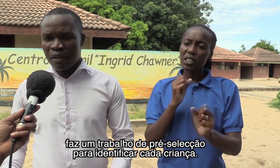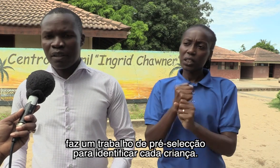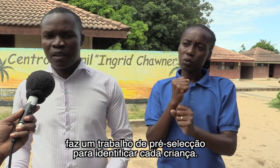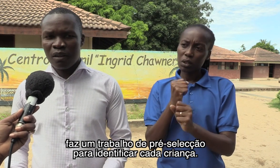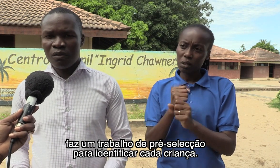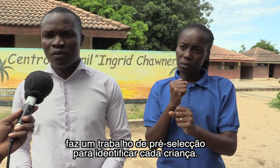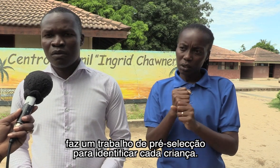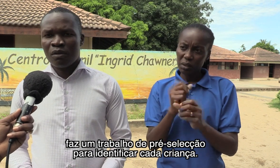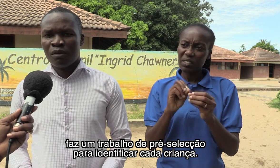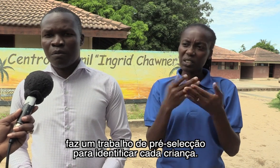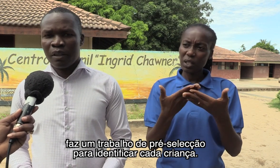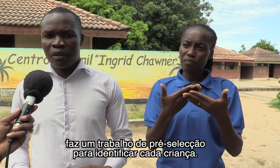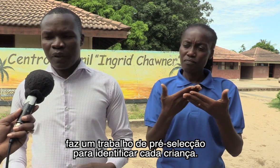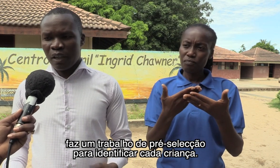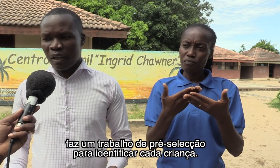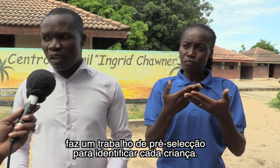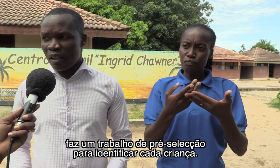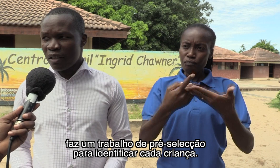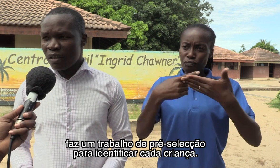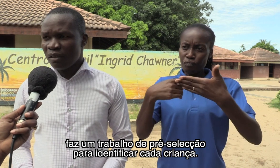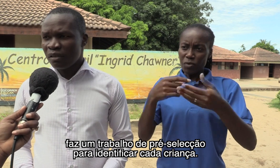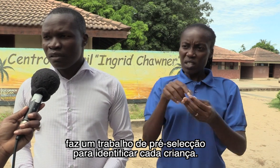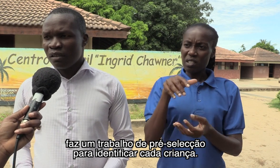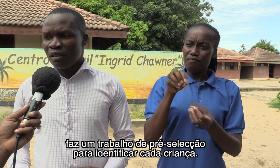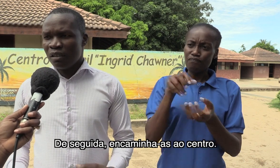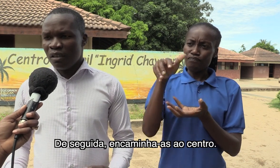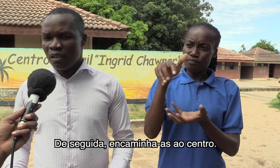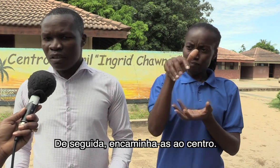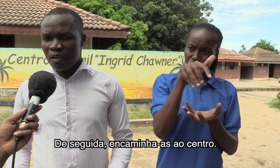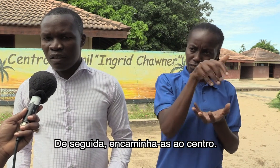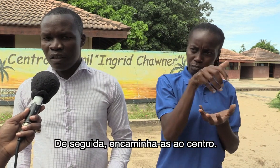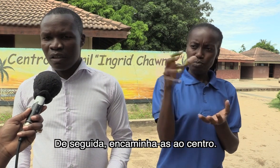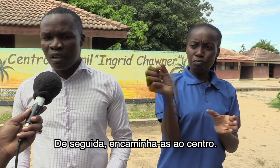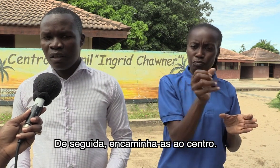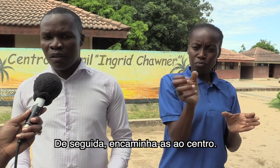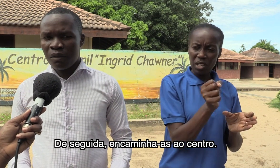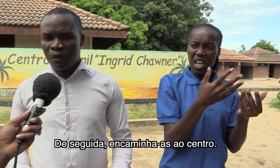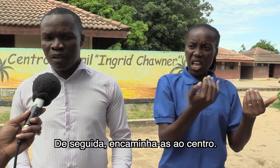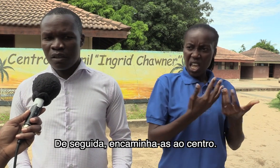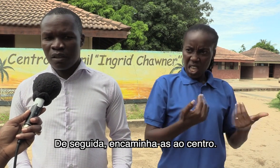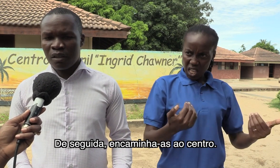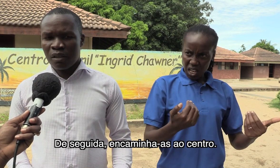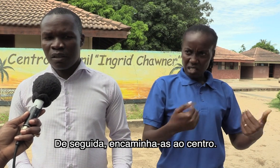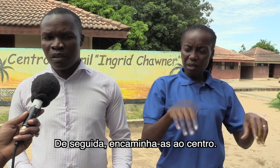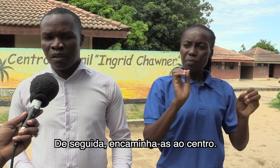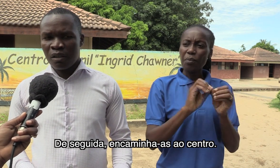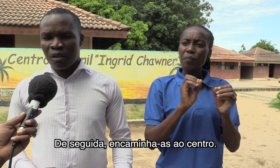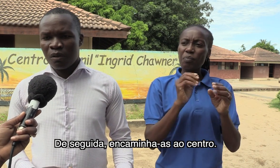de pré-seleção para identificar a cada criança e, de seguida, faz